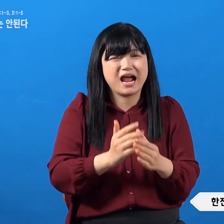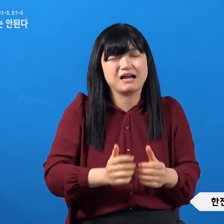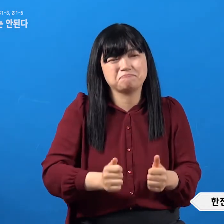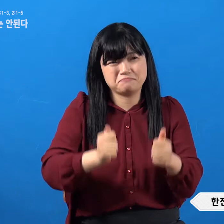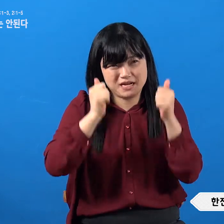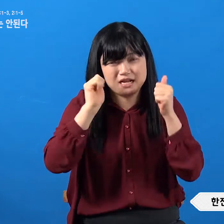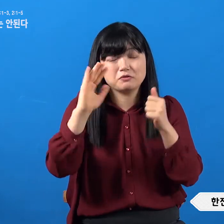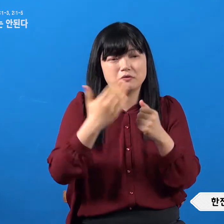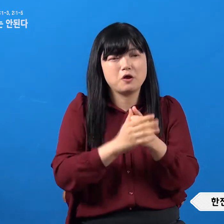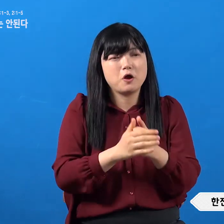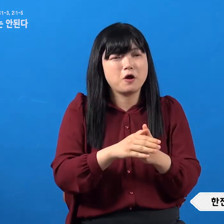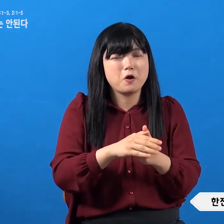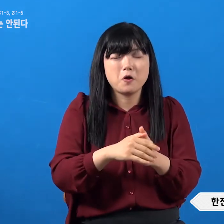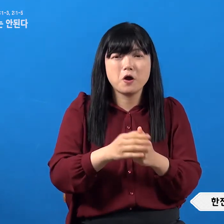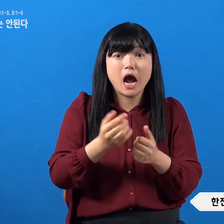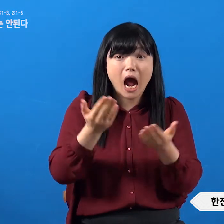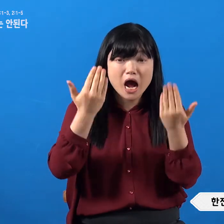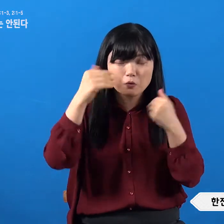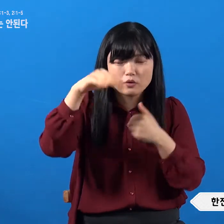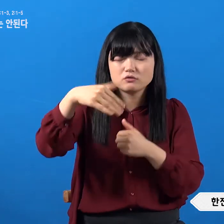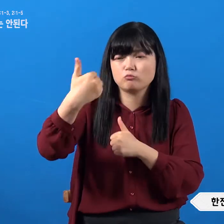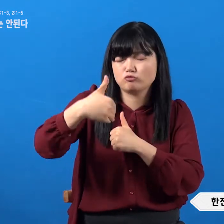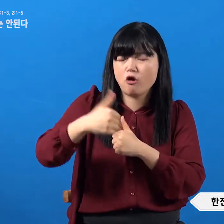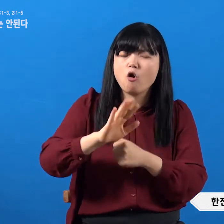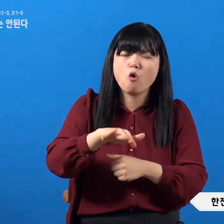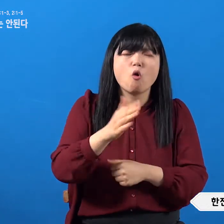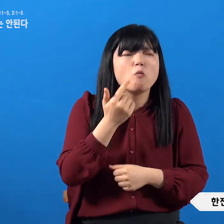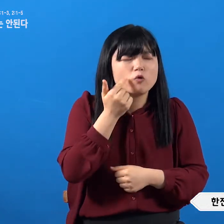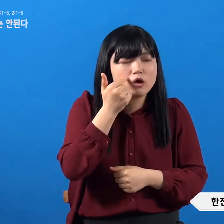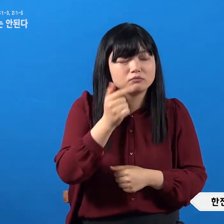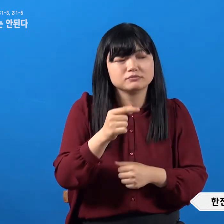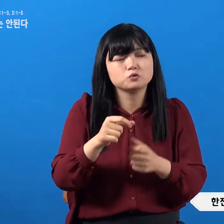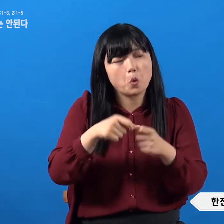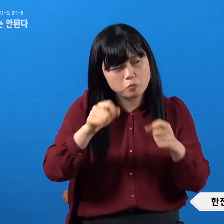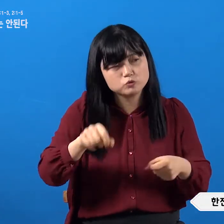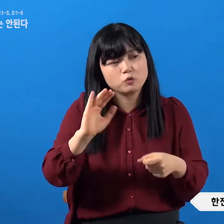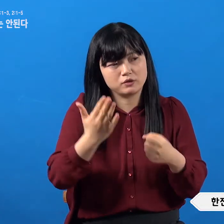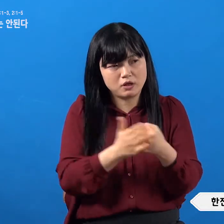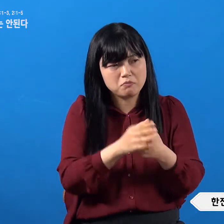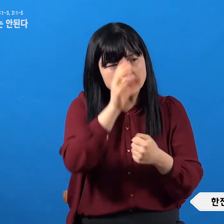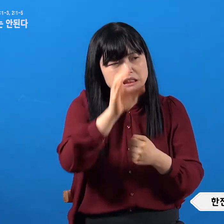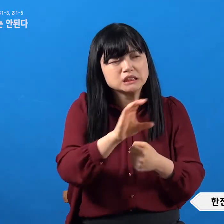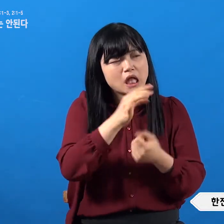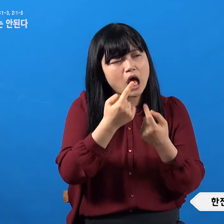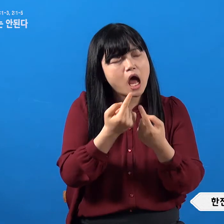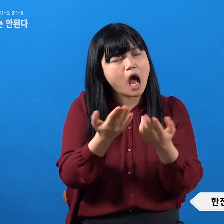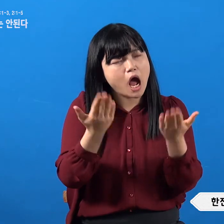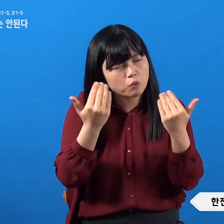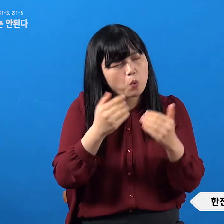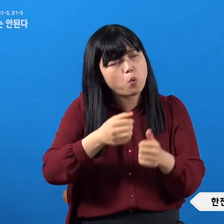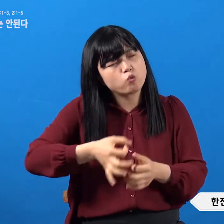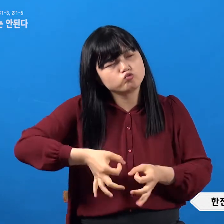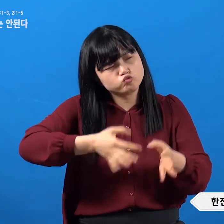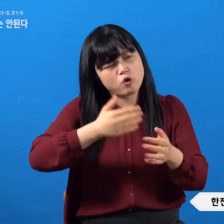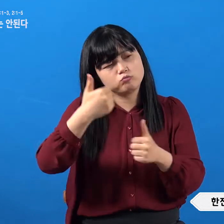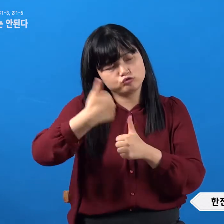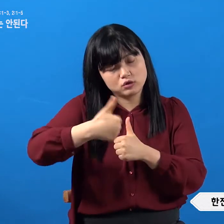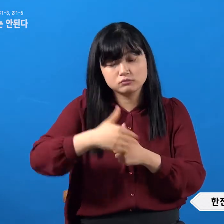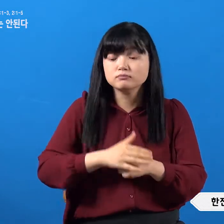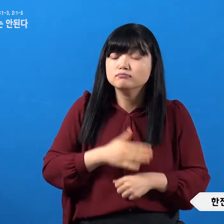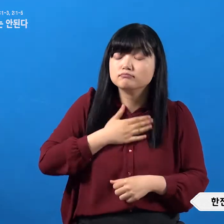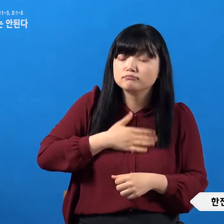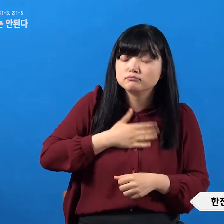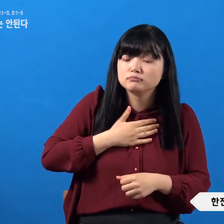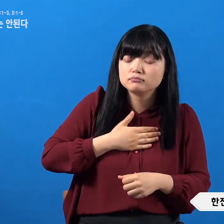학교에서 목사님도 이제 우리 학교 동문이 됐으니까 신학교 좀 후원을 해주시면 좋겠습니다.